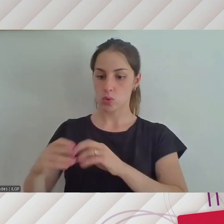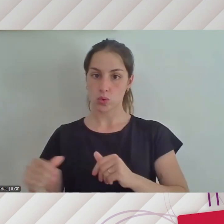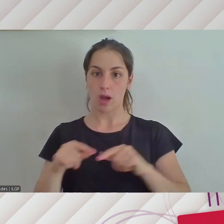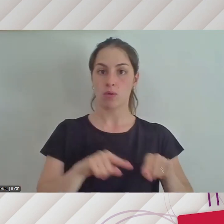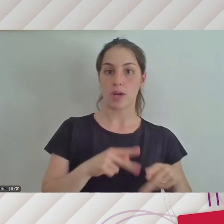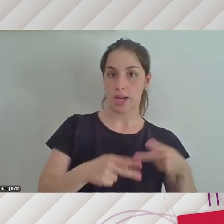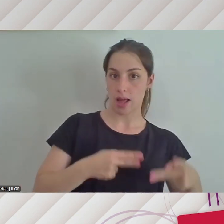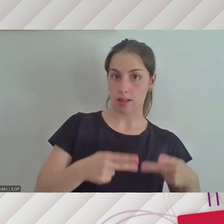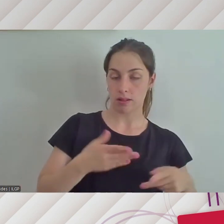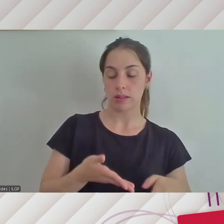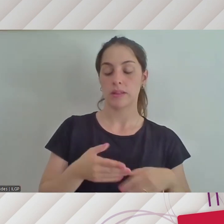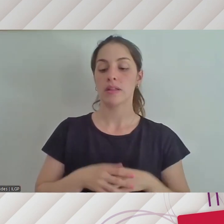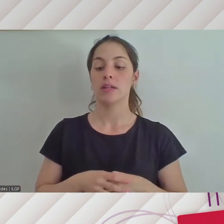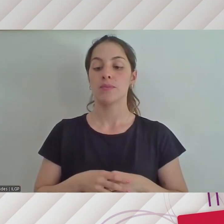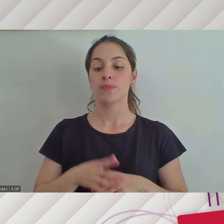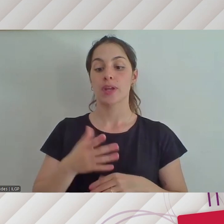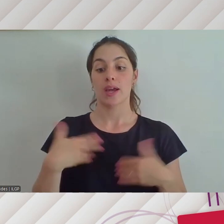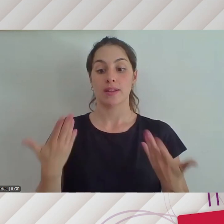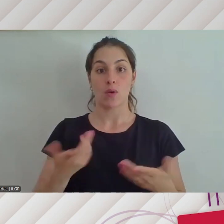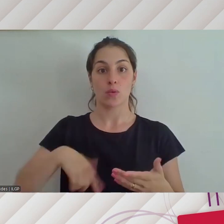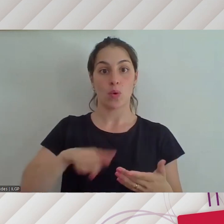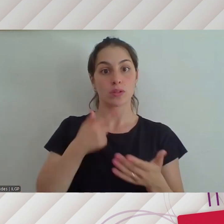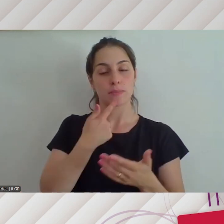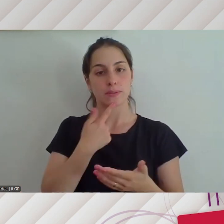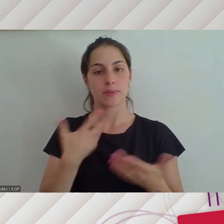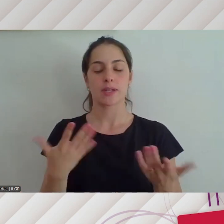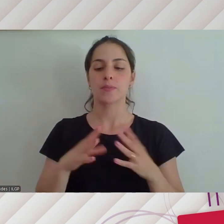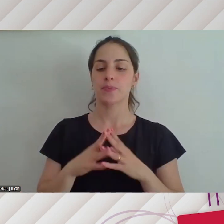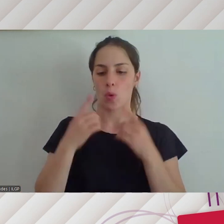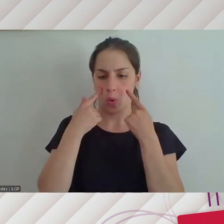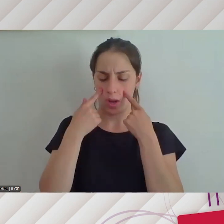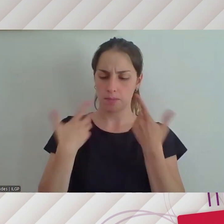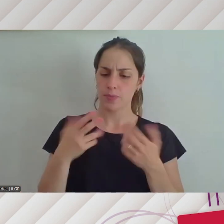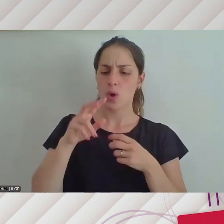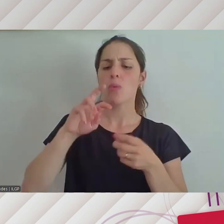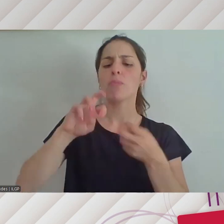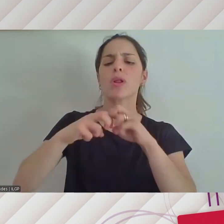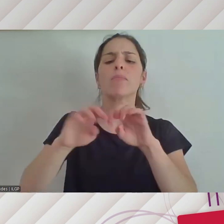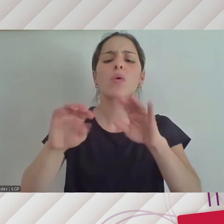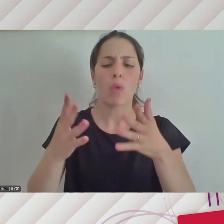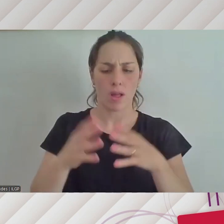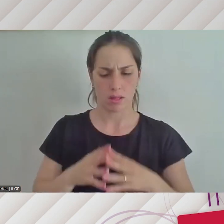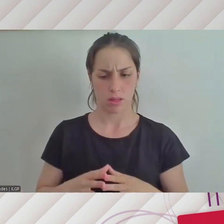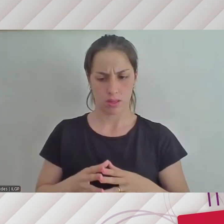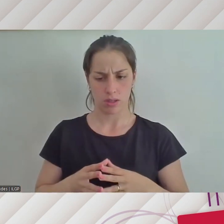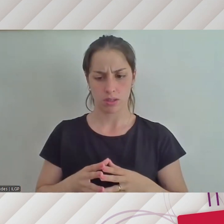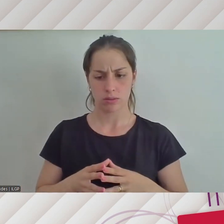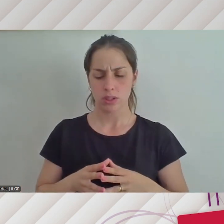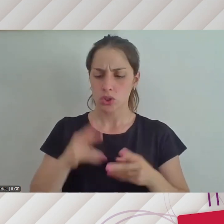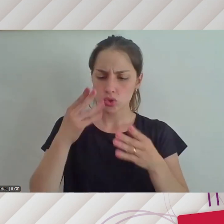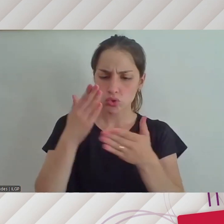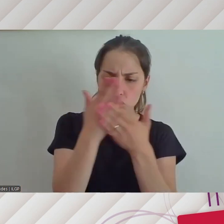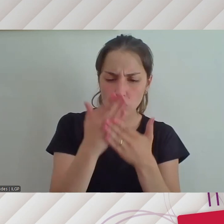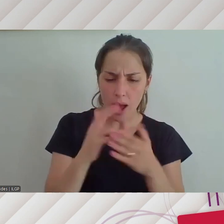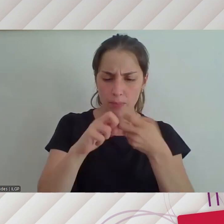Vamos perceber quais são os problemas, vamos identificá-los, estudá-los, tentar arranjar